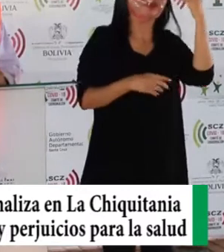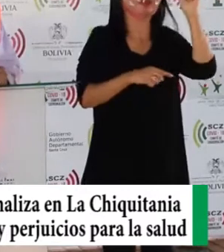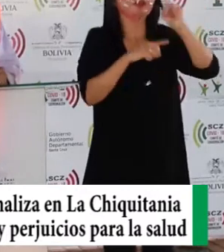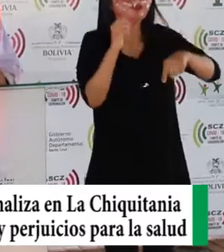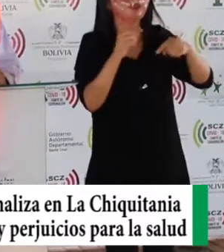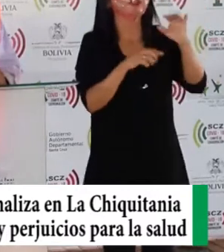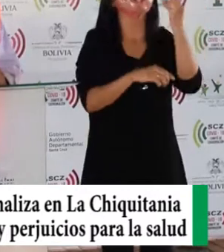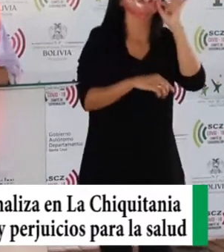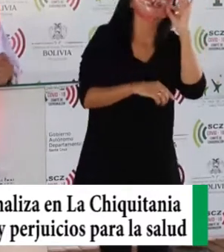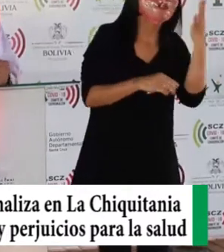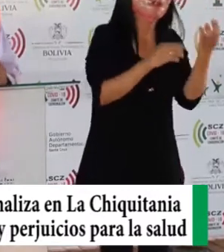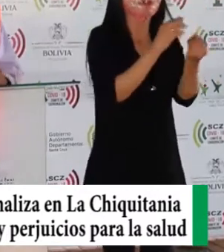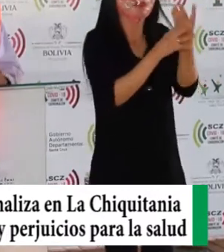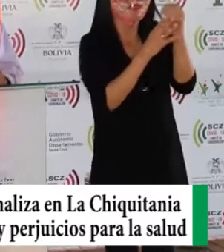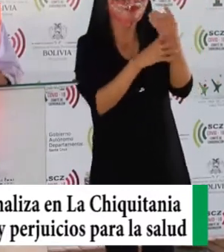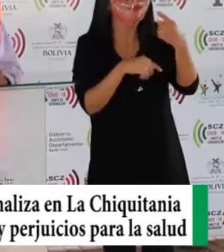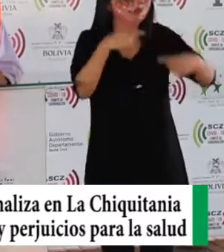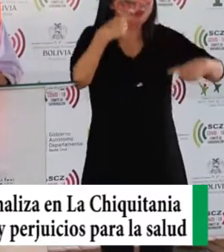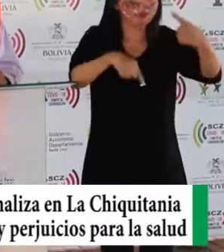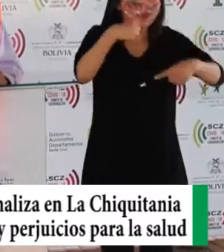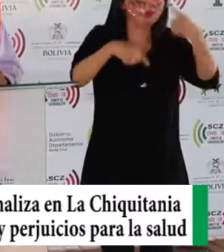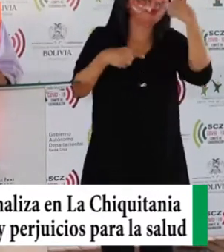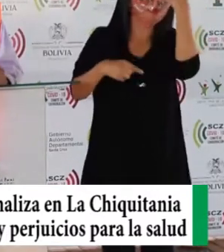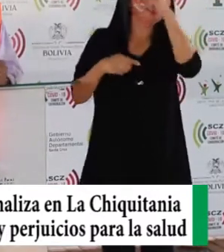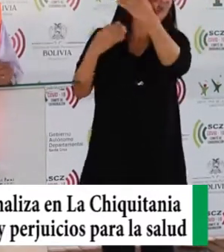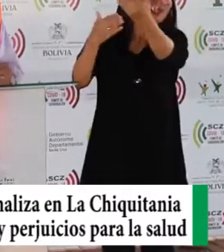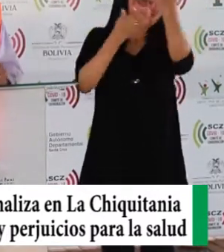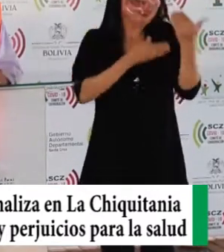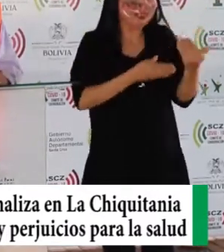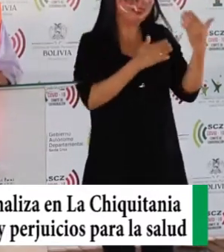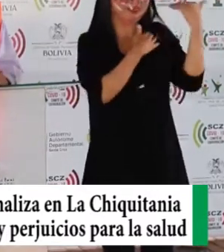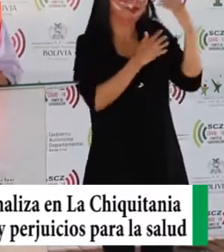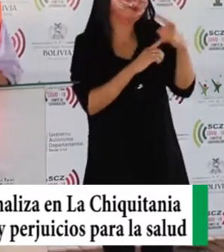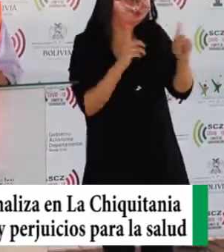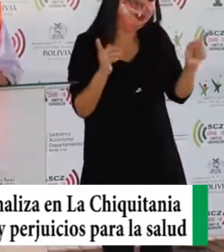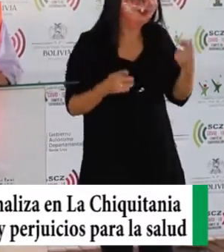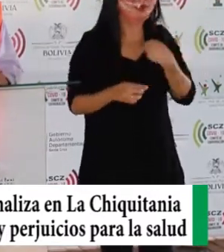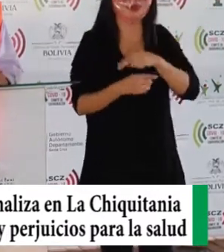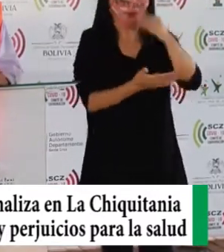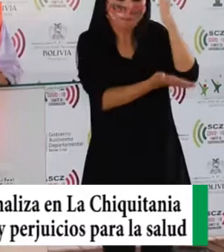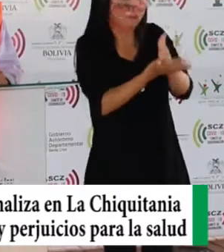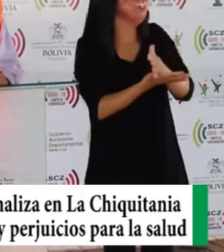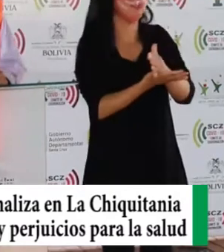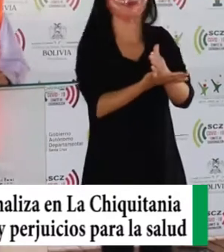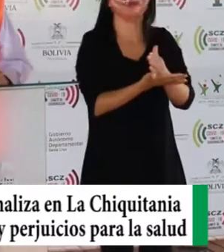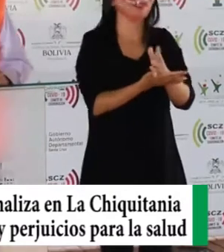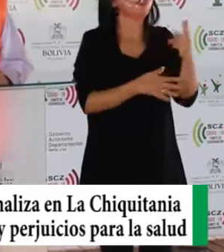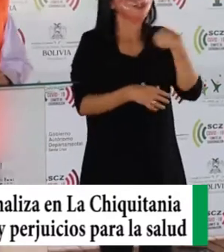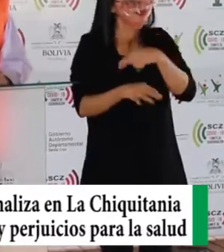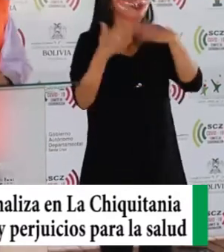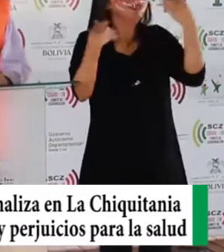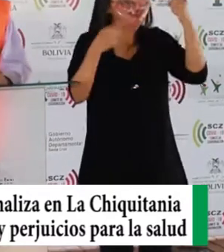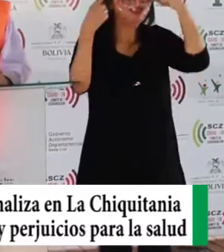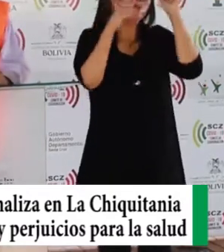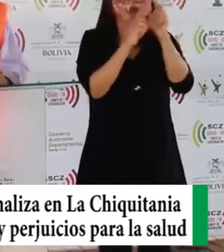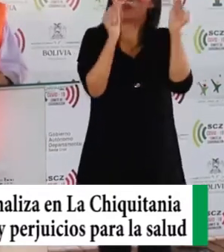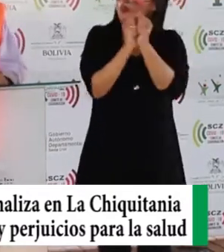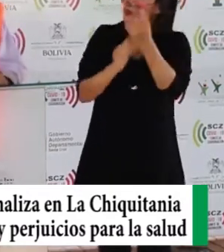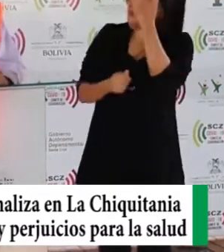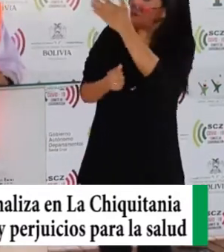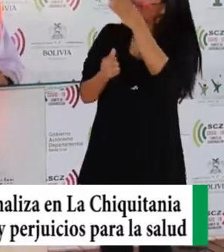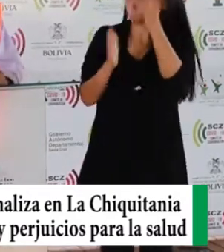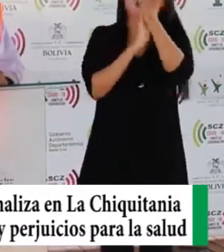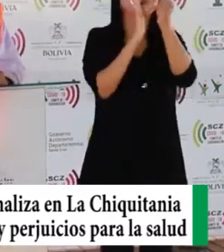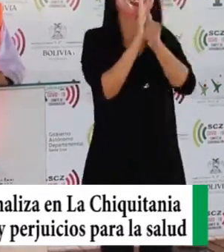su fruta y su producción para poder traer a Santa Cruz. Pero esto no nos para, hemos quedado ya con nuestra directora del COE